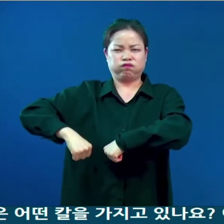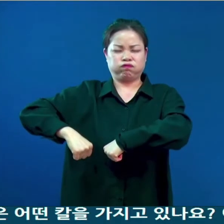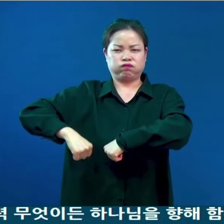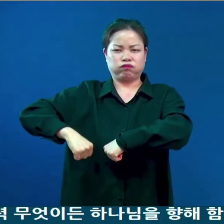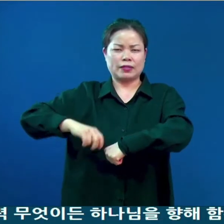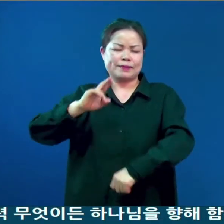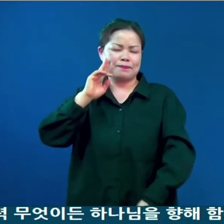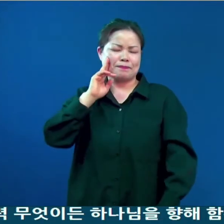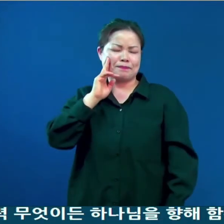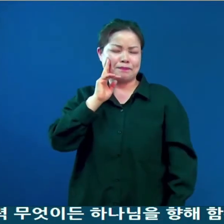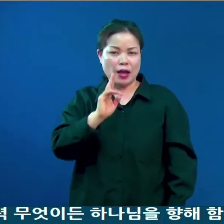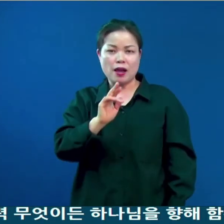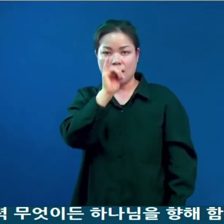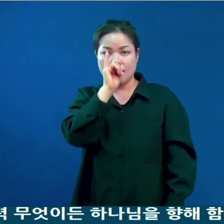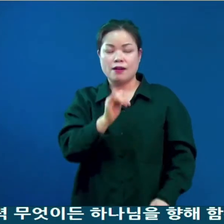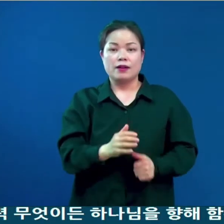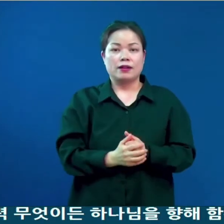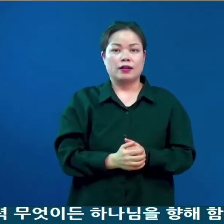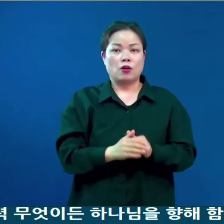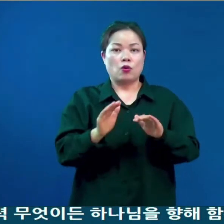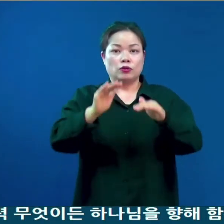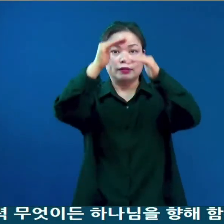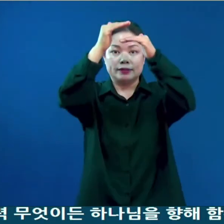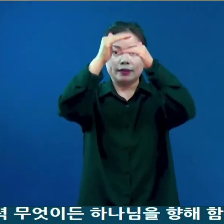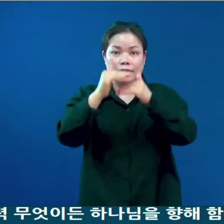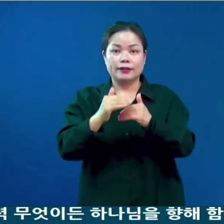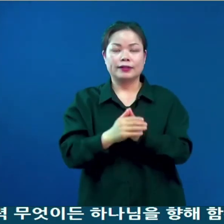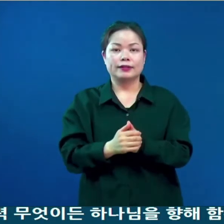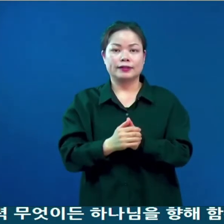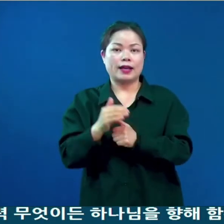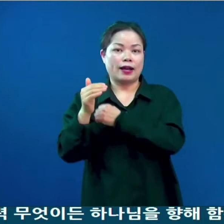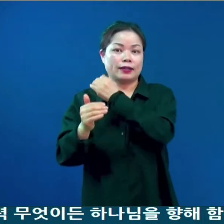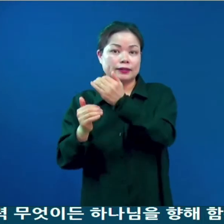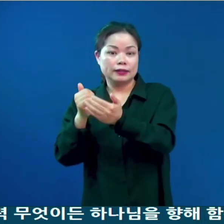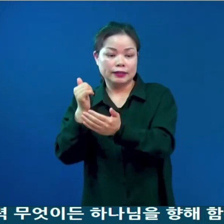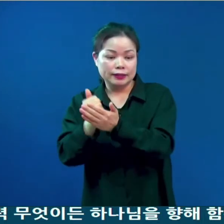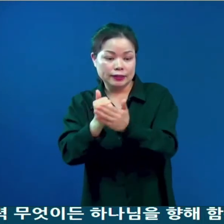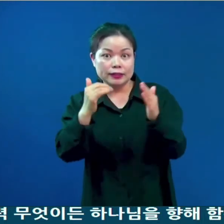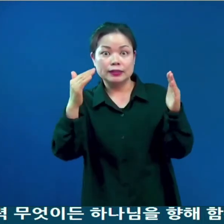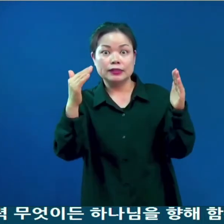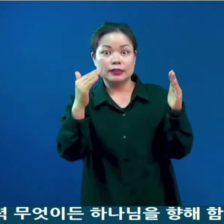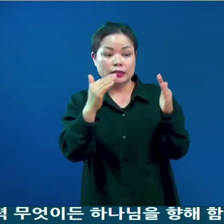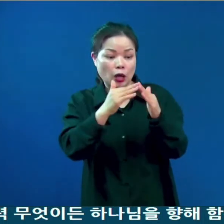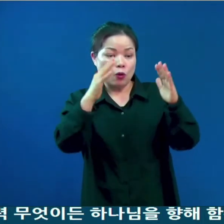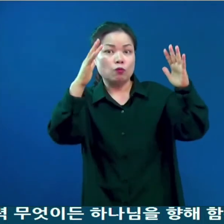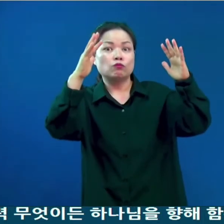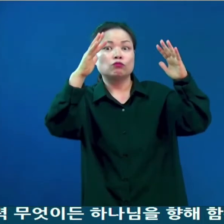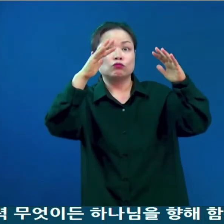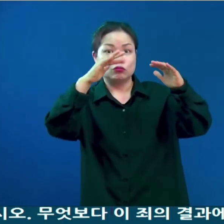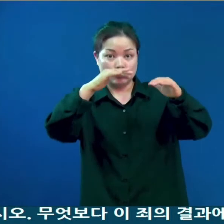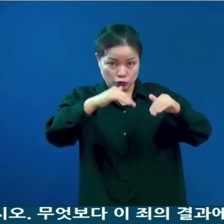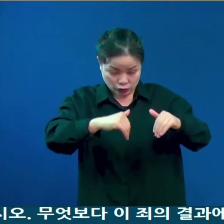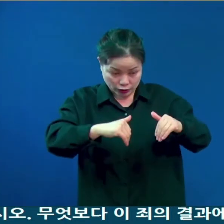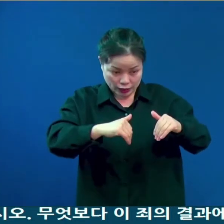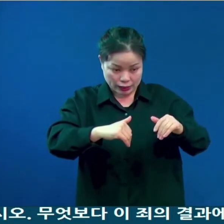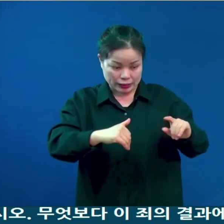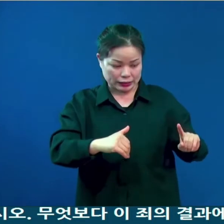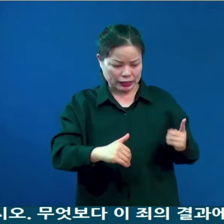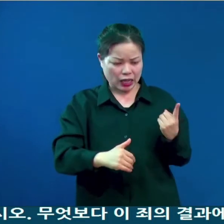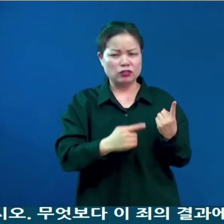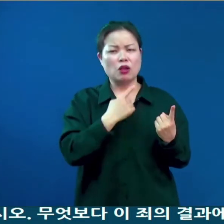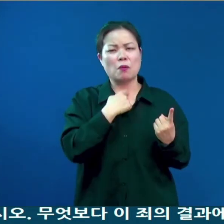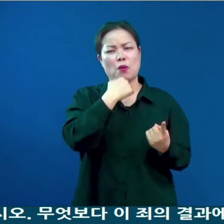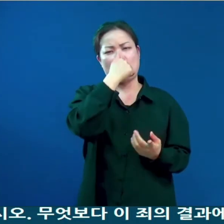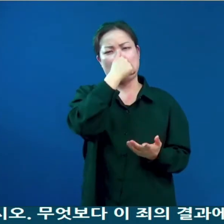그 심각성이 있습니다. 오늘 본문은 하나님의 집을 무너뜨리는 이 다윗의